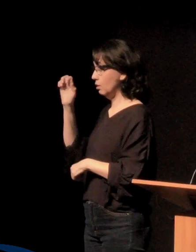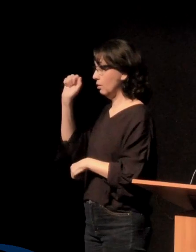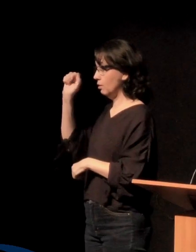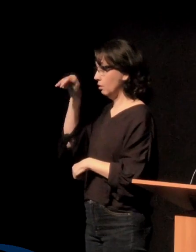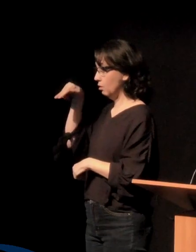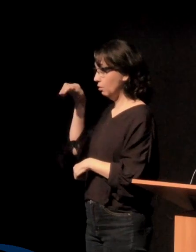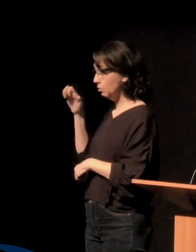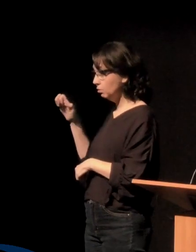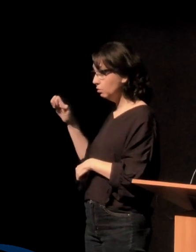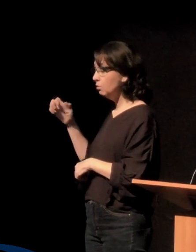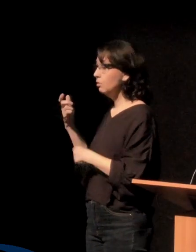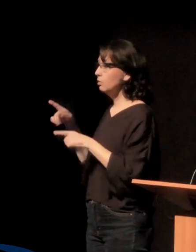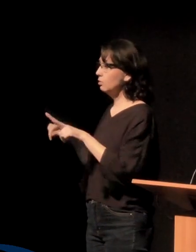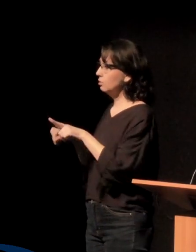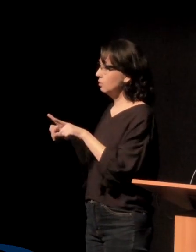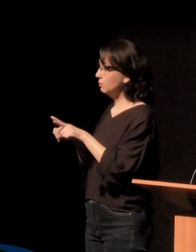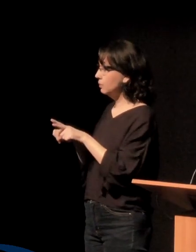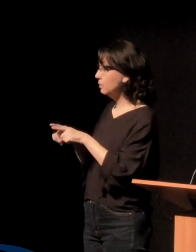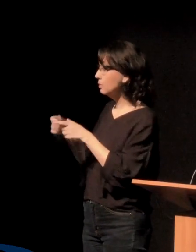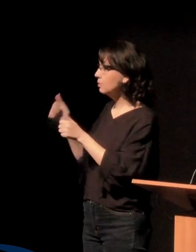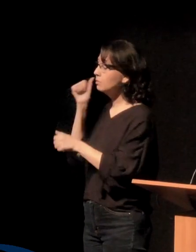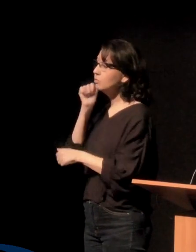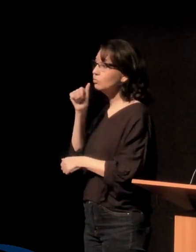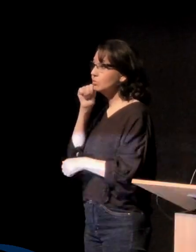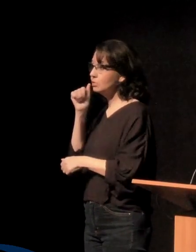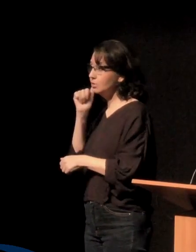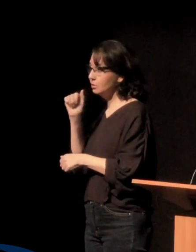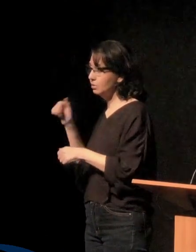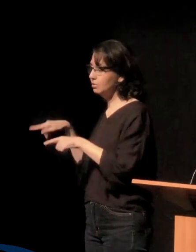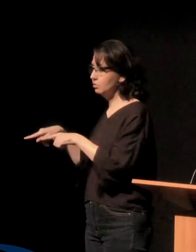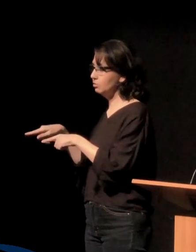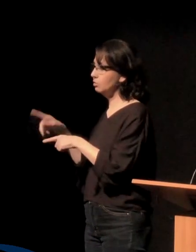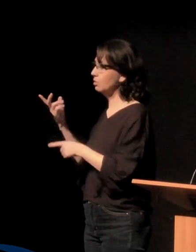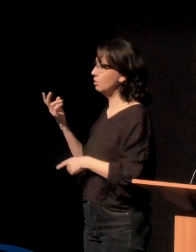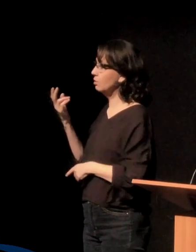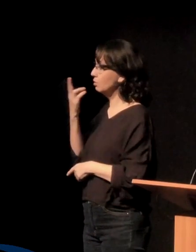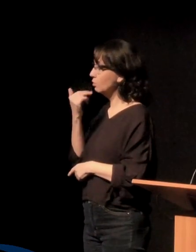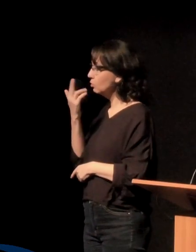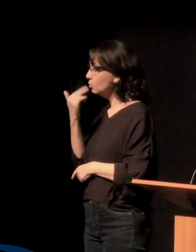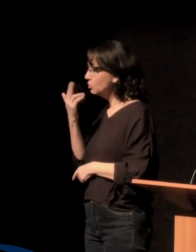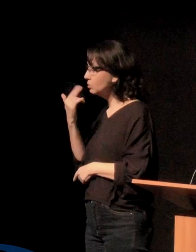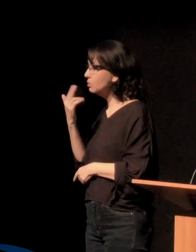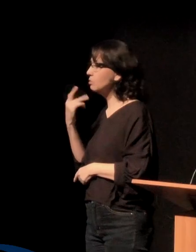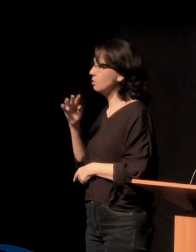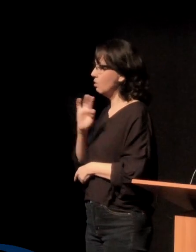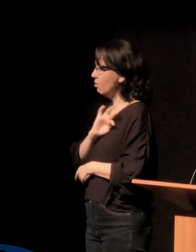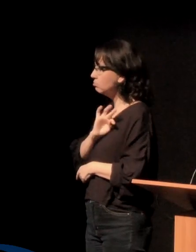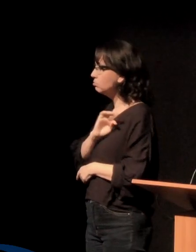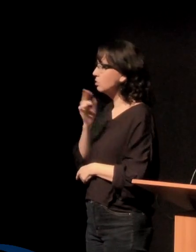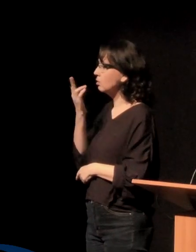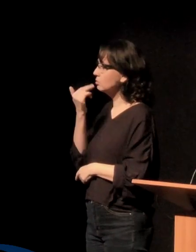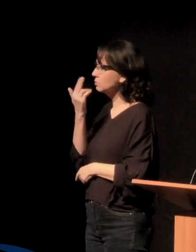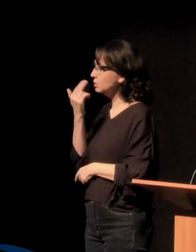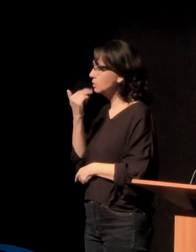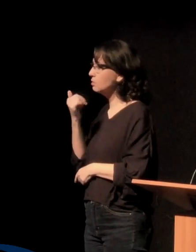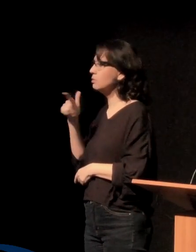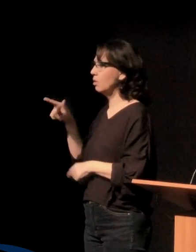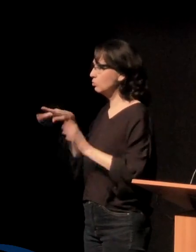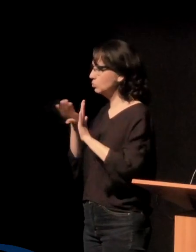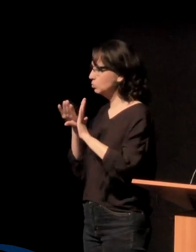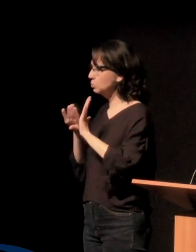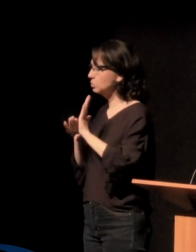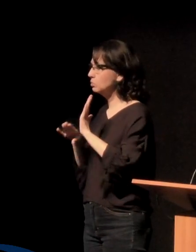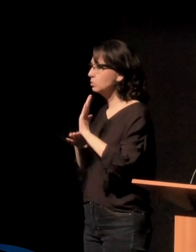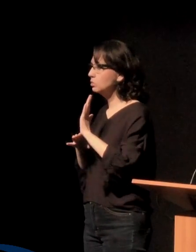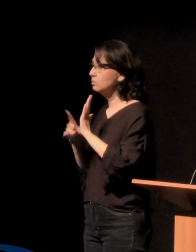as meninas da unade que a unidade de alimentação e Nutrição aqui hoje né A Equipe técnica de alimentação e Nutrição do programa e